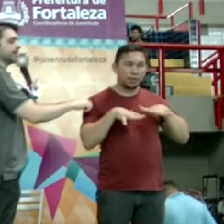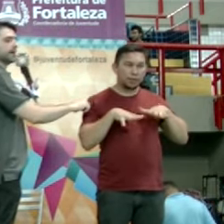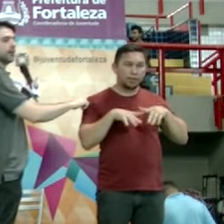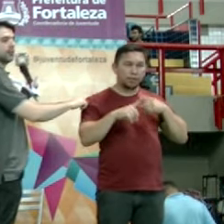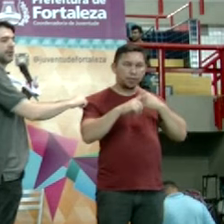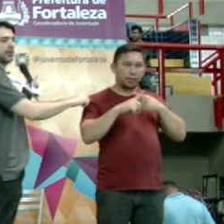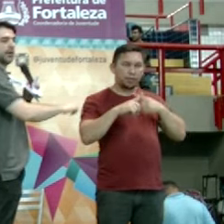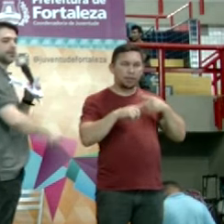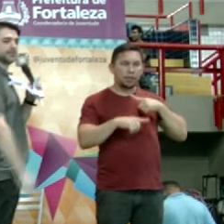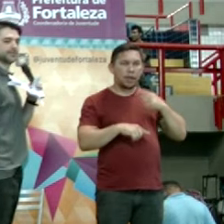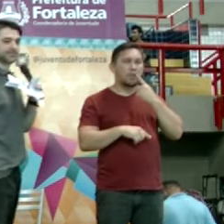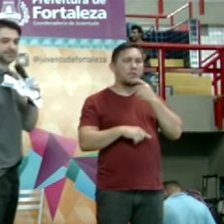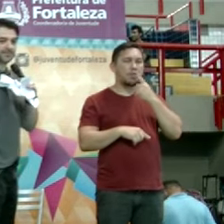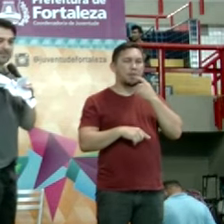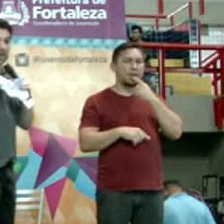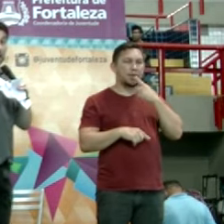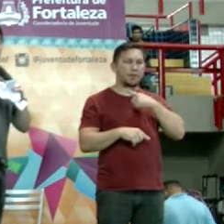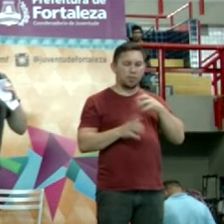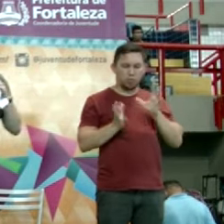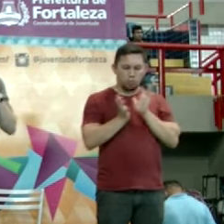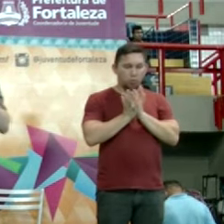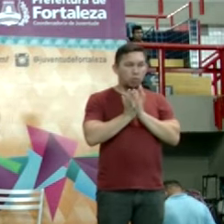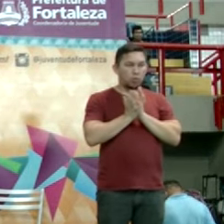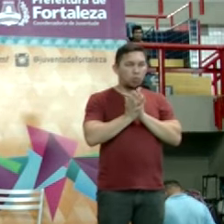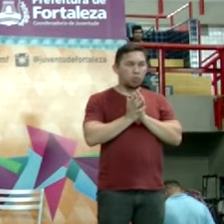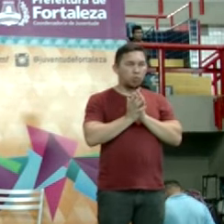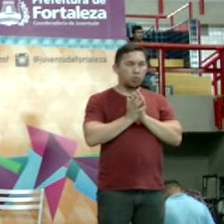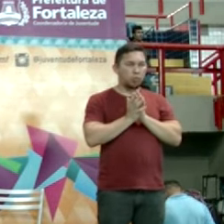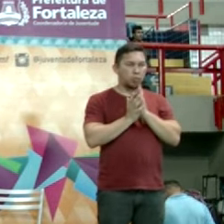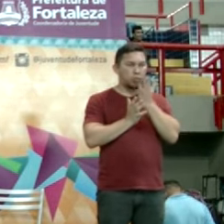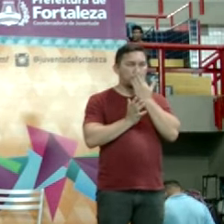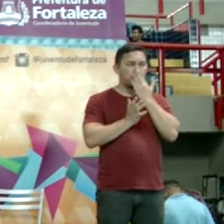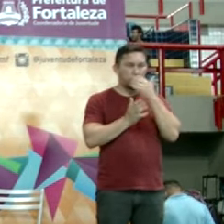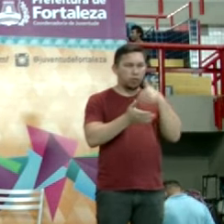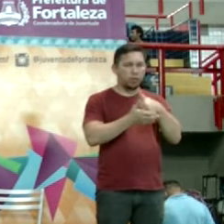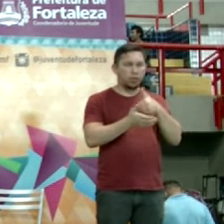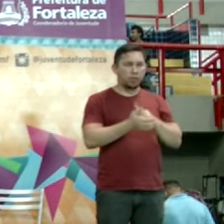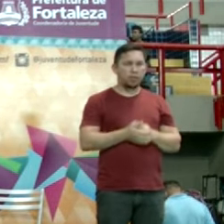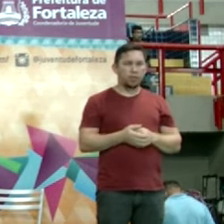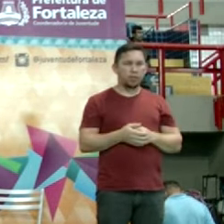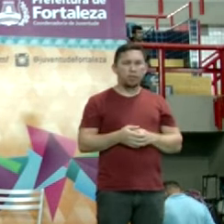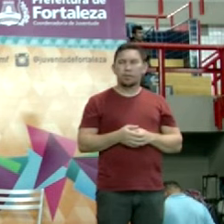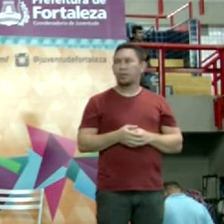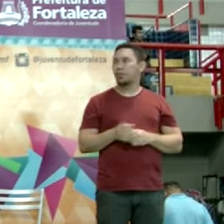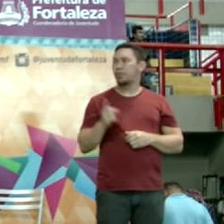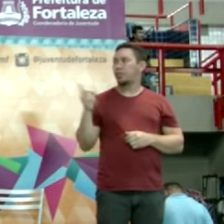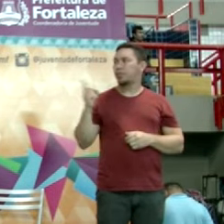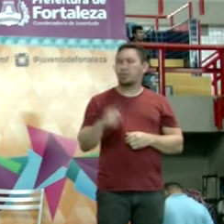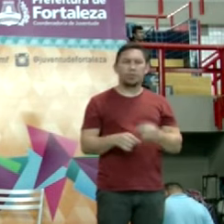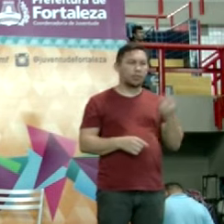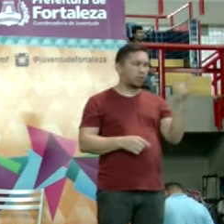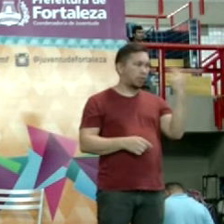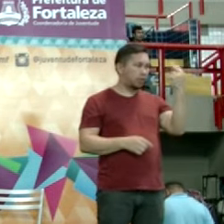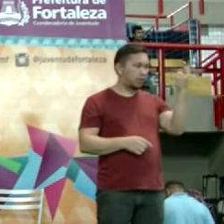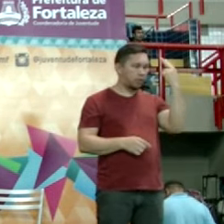do Arsenal, de vermelho. Aí o torcedor do Chelsea faz assim para ele, ó.